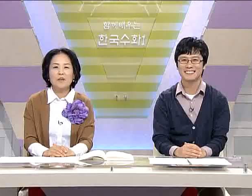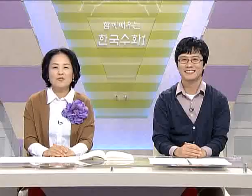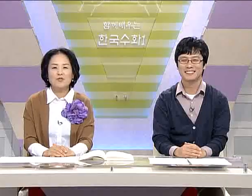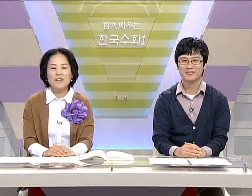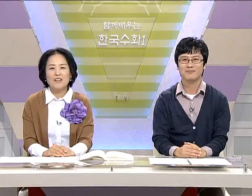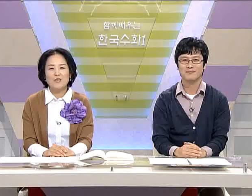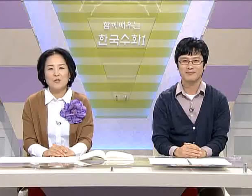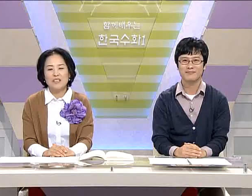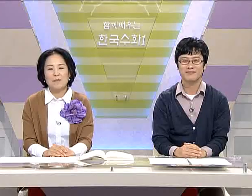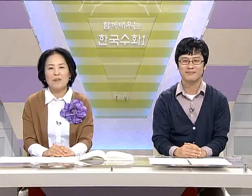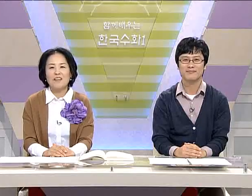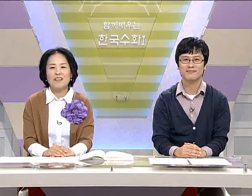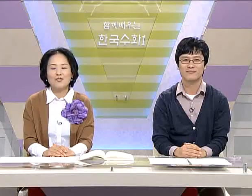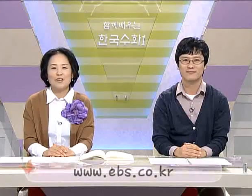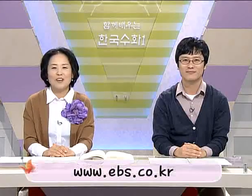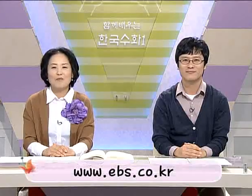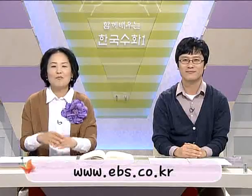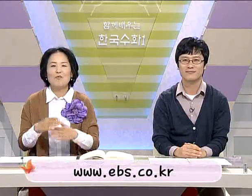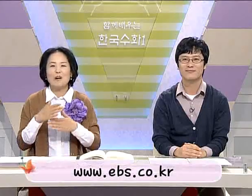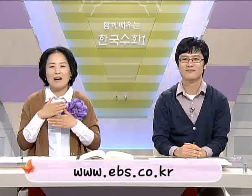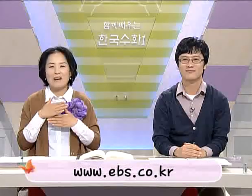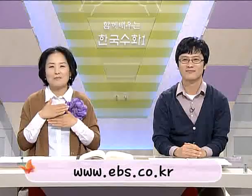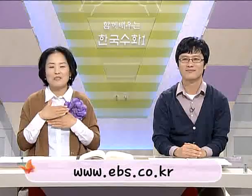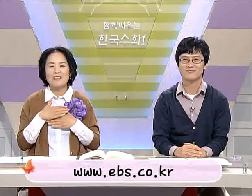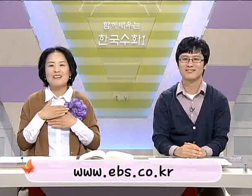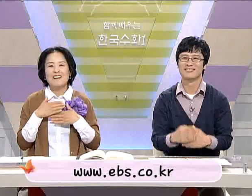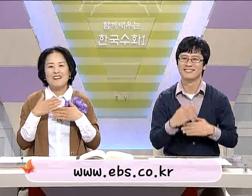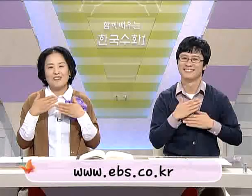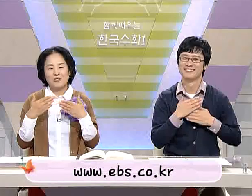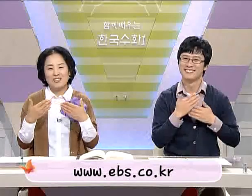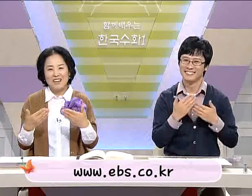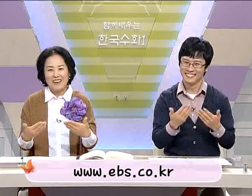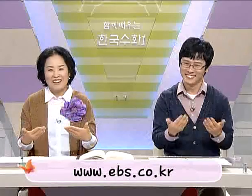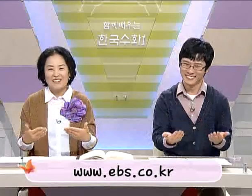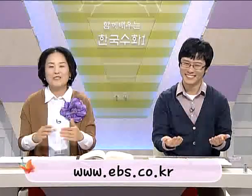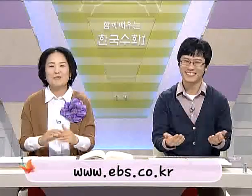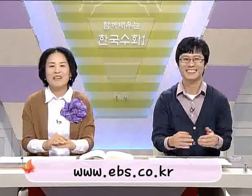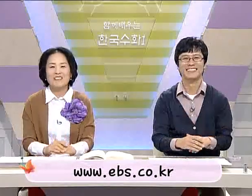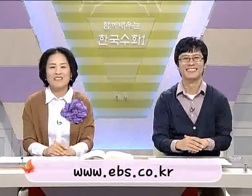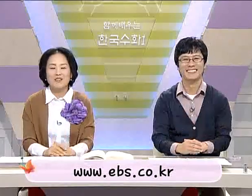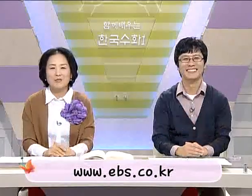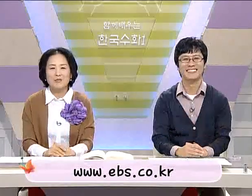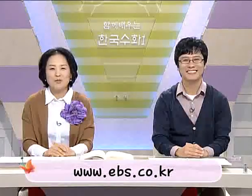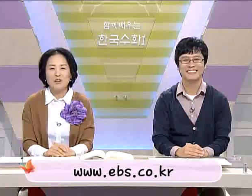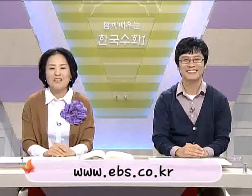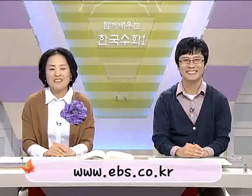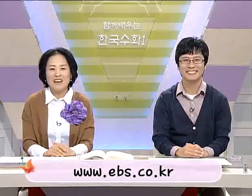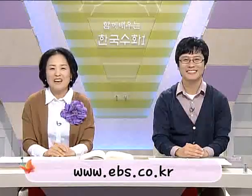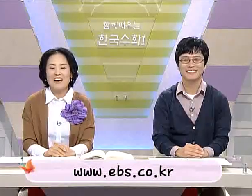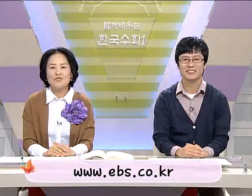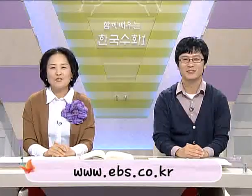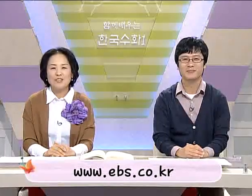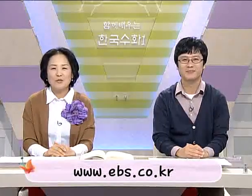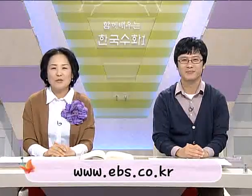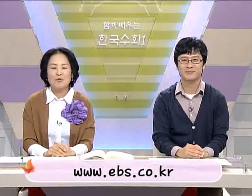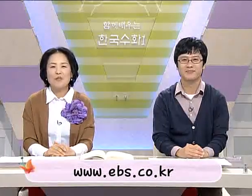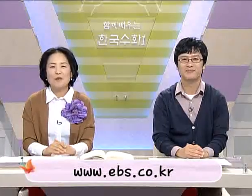배운 수화에도 자 편안하다 수화가 몸과 마음을 쉬다 이런 의미가 있었는데 여러분도 자 한 주간 동안 몸과